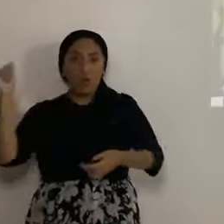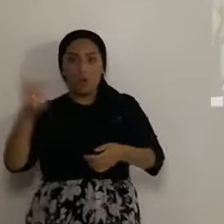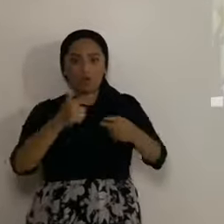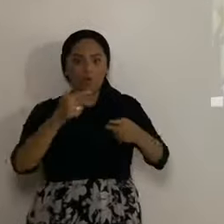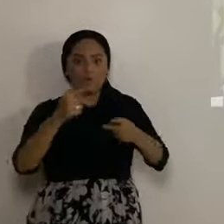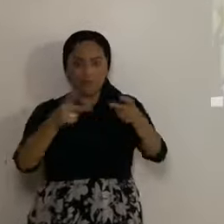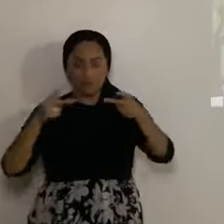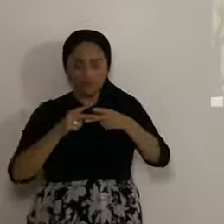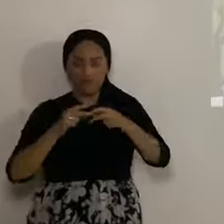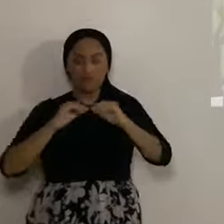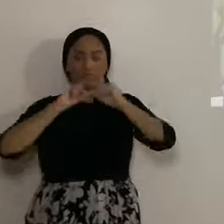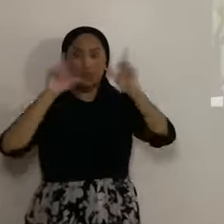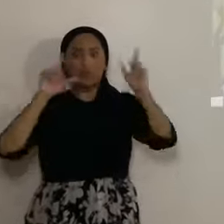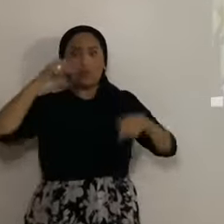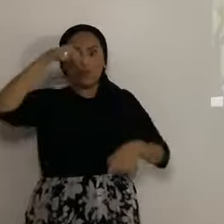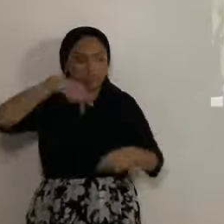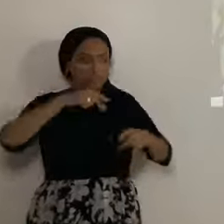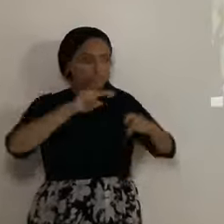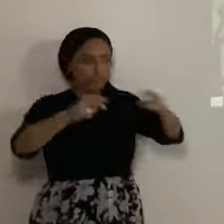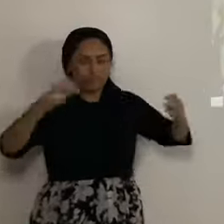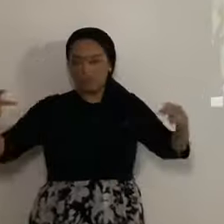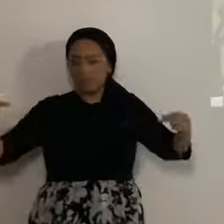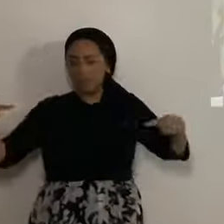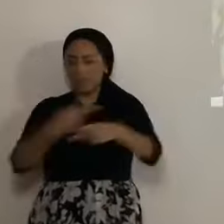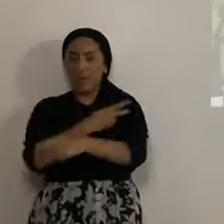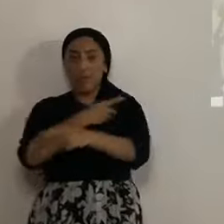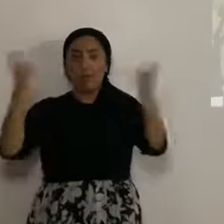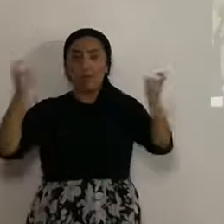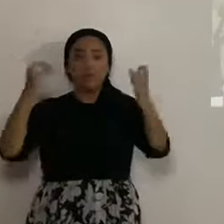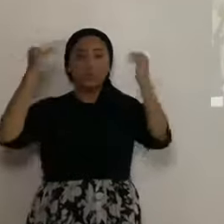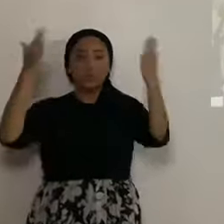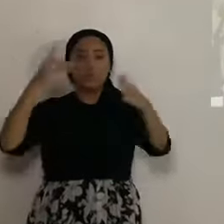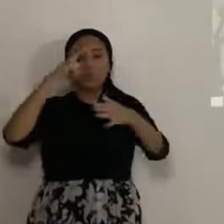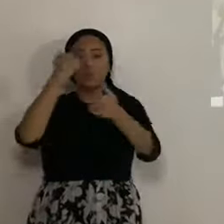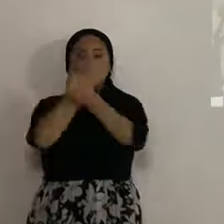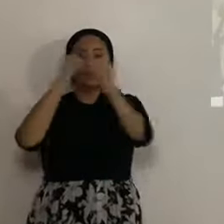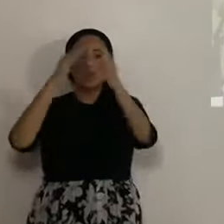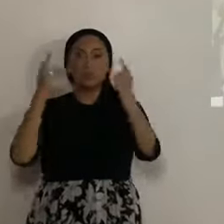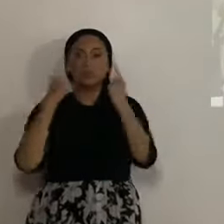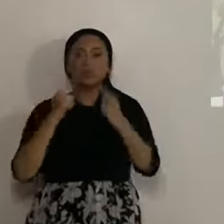muertos, aleluya, porque salgó a la casa de Judá en aquel tiempo.